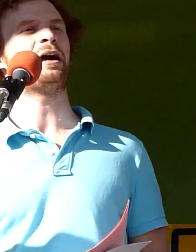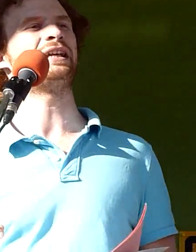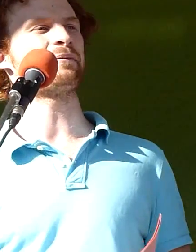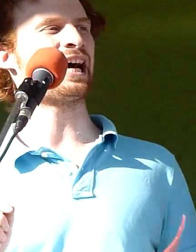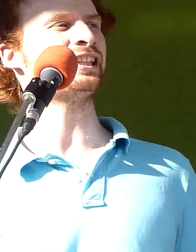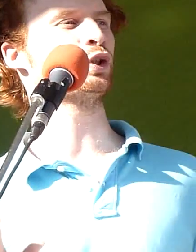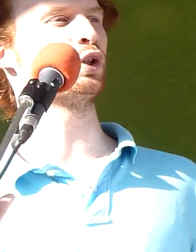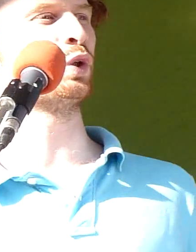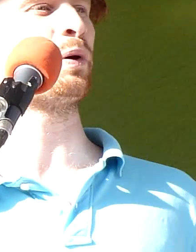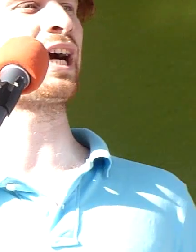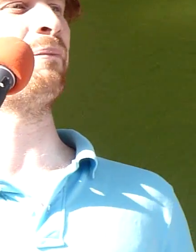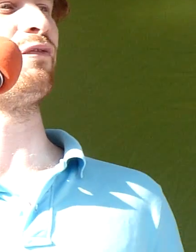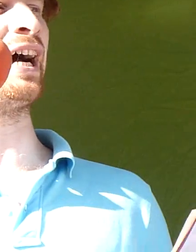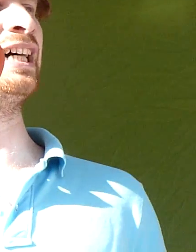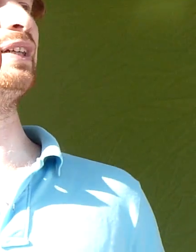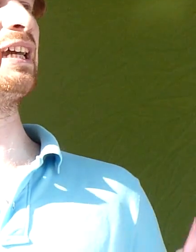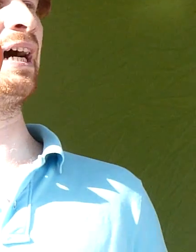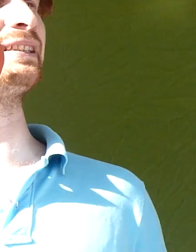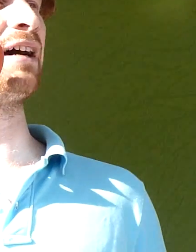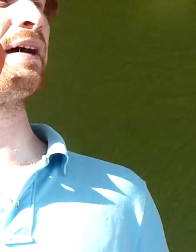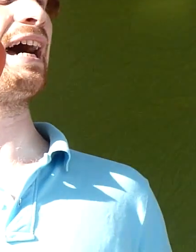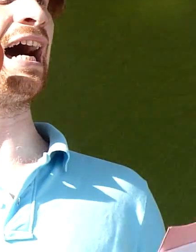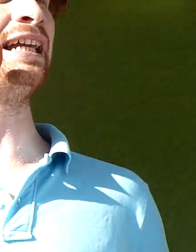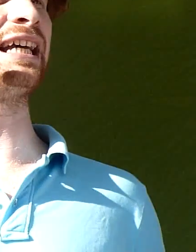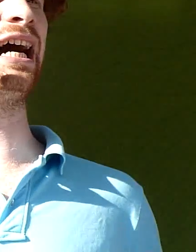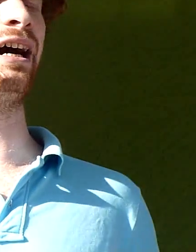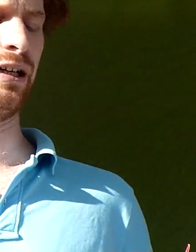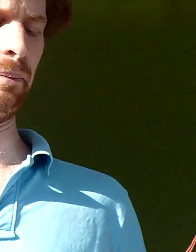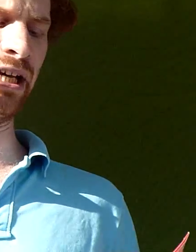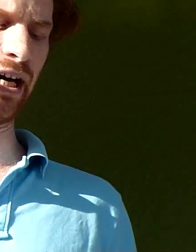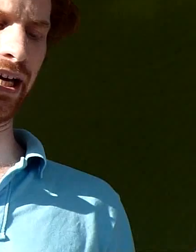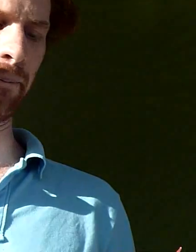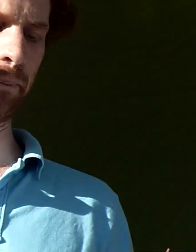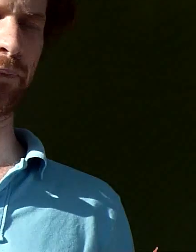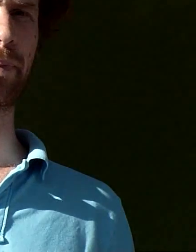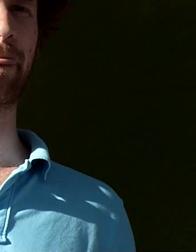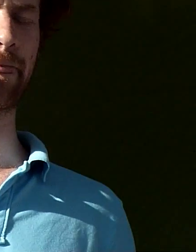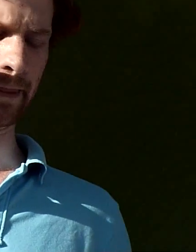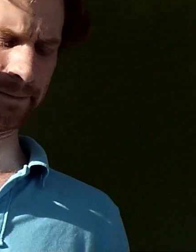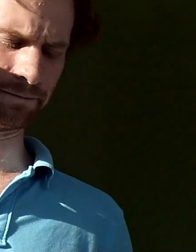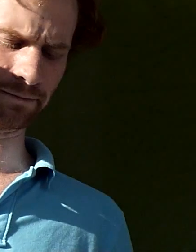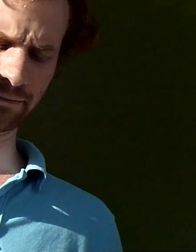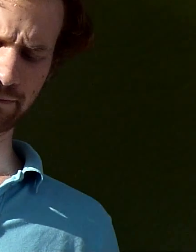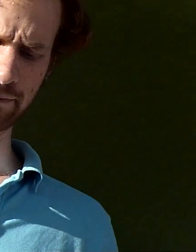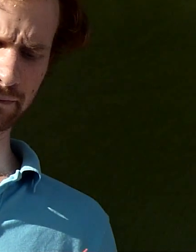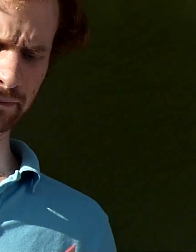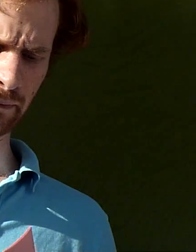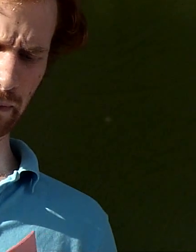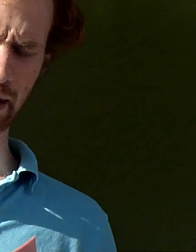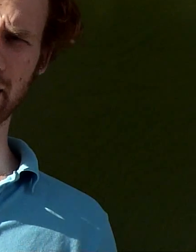17.07. mit einem reichen Kulturprogramm feiern wir gemeinsam ein Jahr Mahnwache.